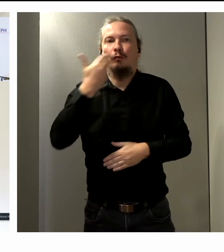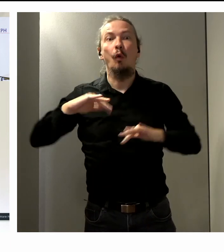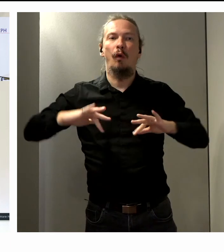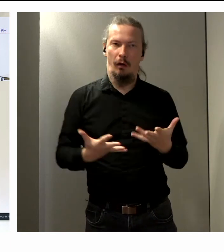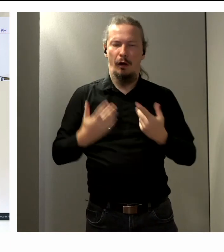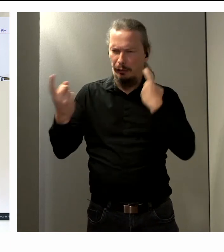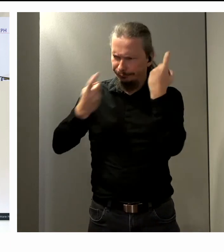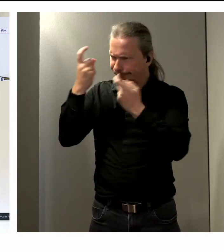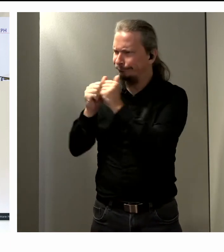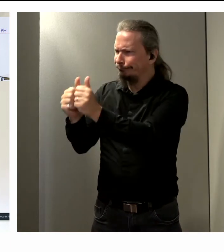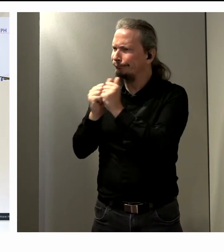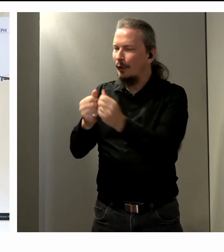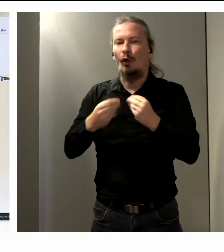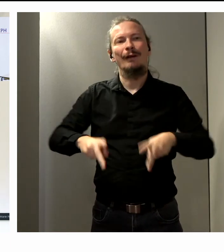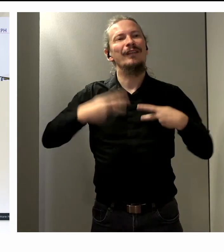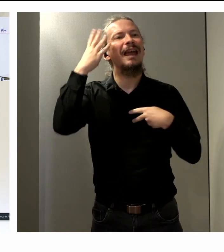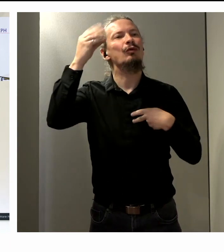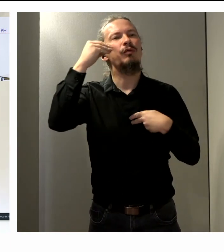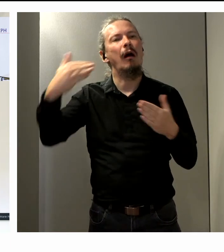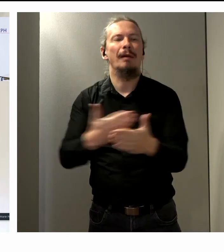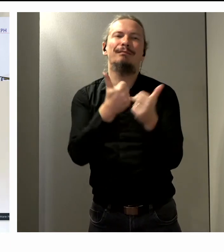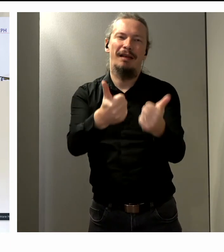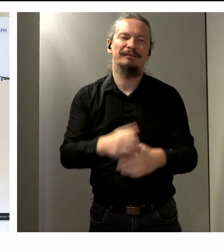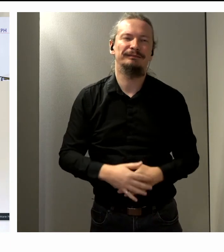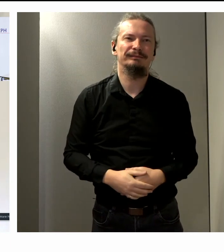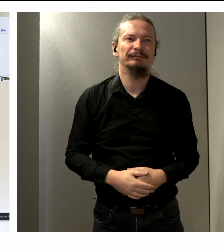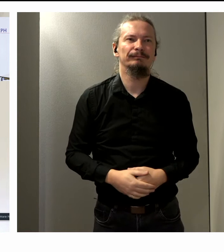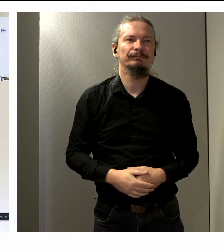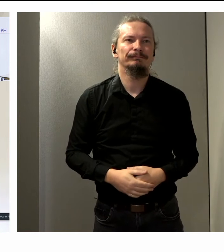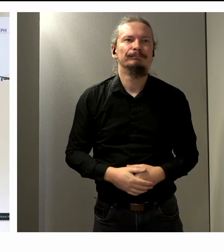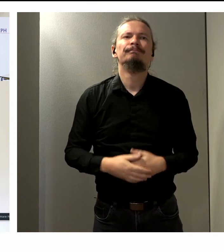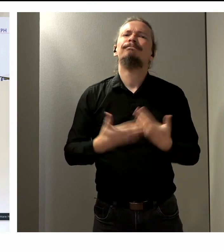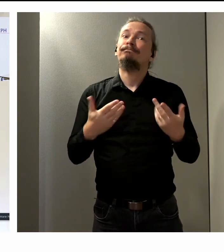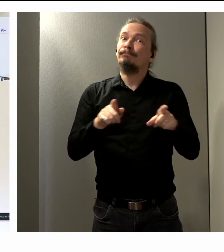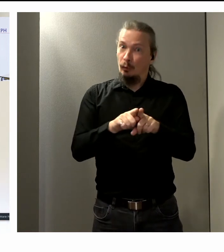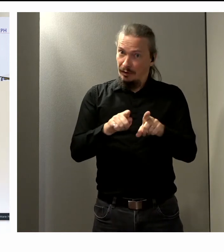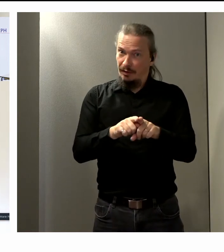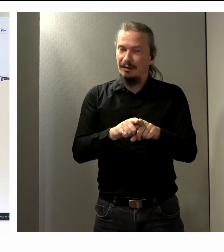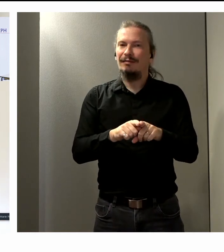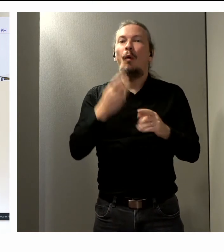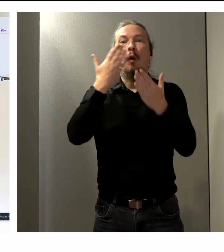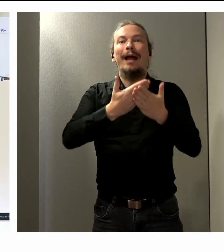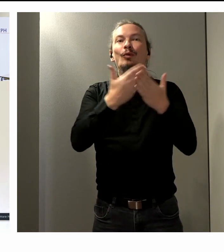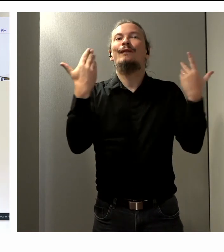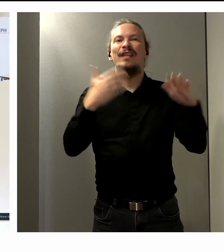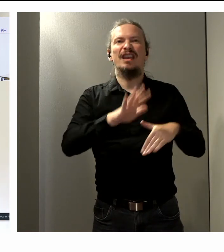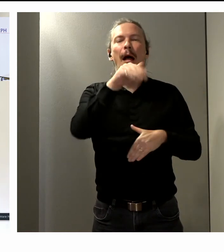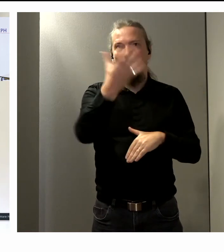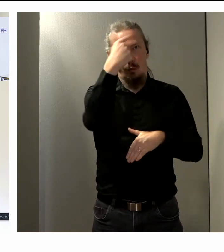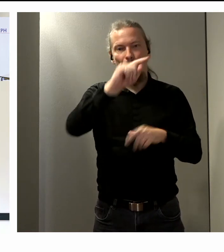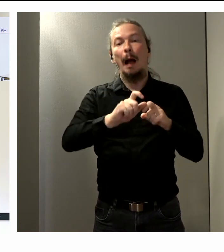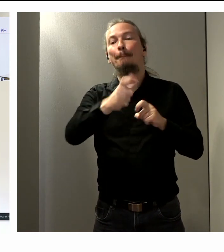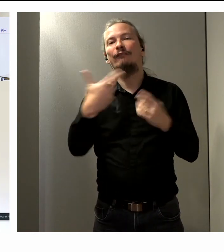ce temps étudiant se passe mieux. Et je pense qu'un point aussi important, puisqu'à la suite des études, il va y avoir l'insertion